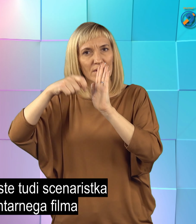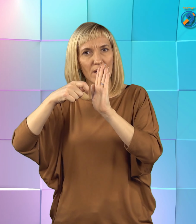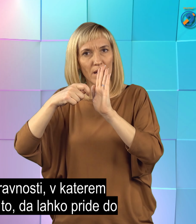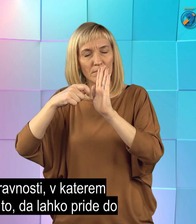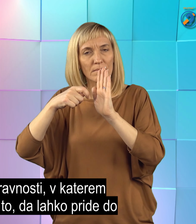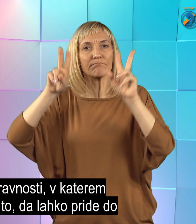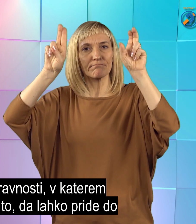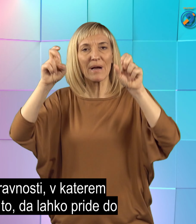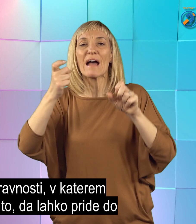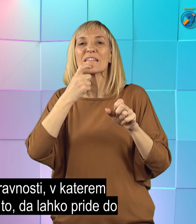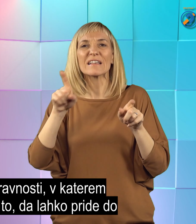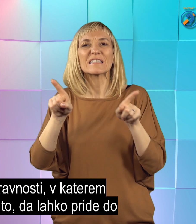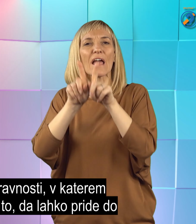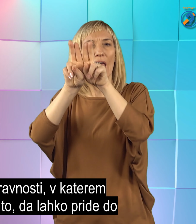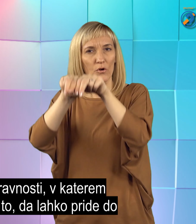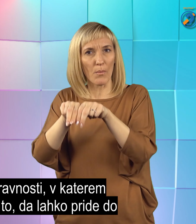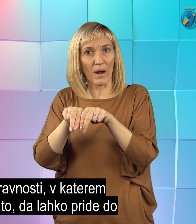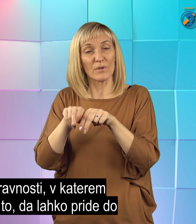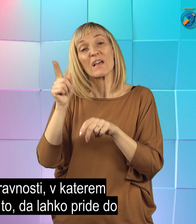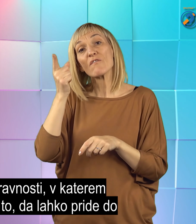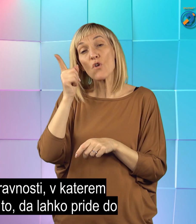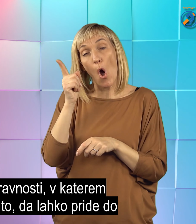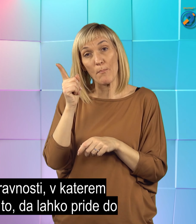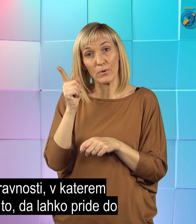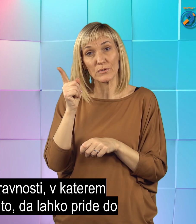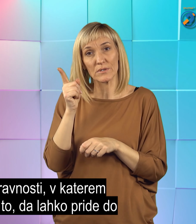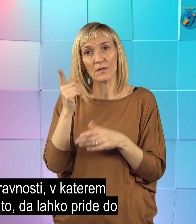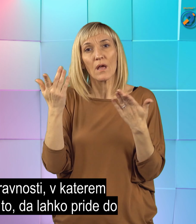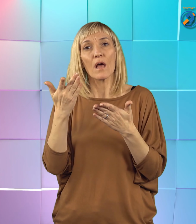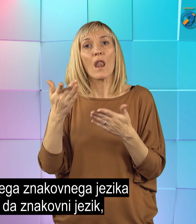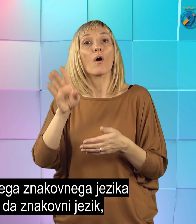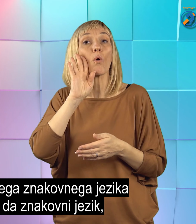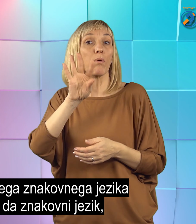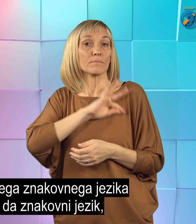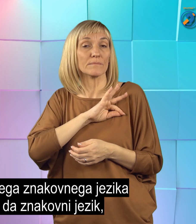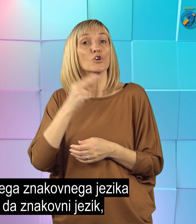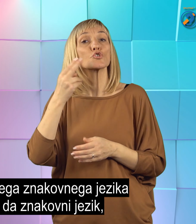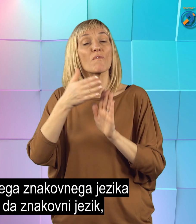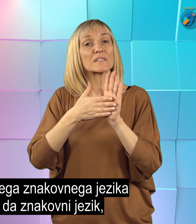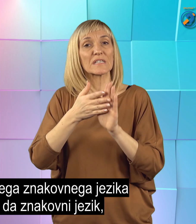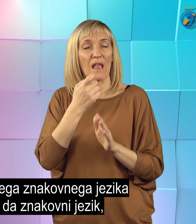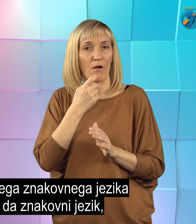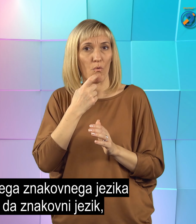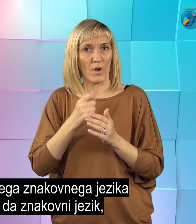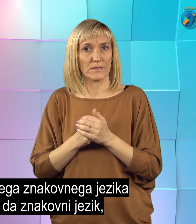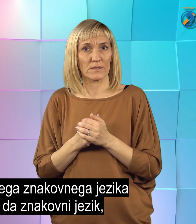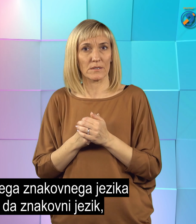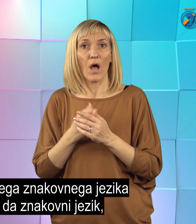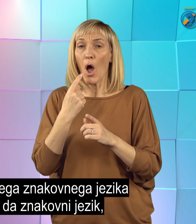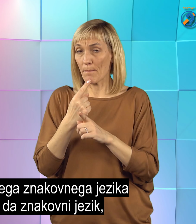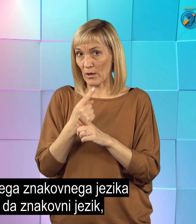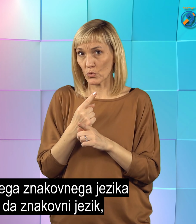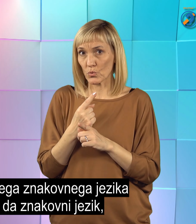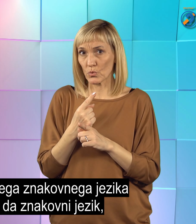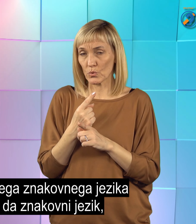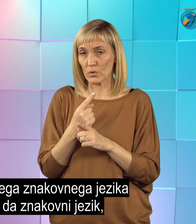Jezik enakopravnosti, v katerem ste opozorili na to, da lahko pride do izumrtja slovenskega znakovnega jezika, pa tudi na to, da